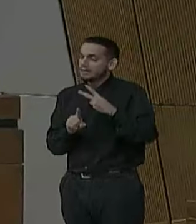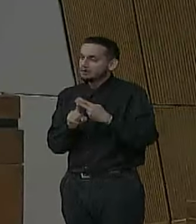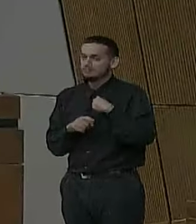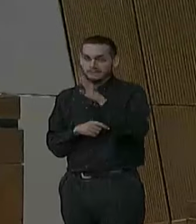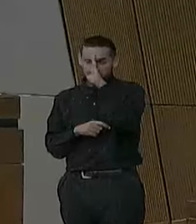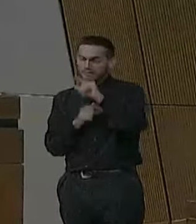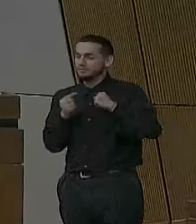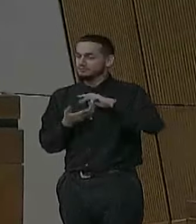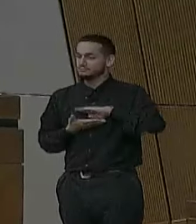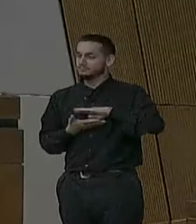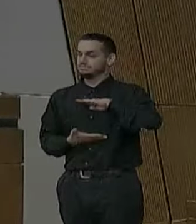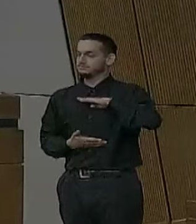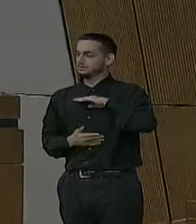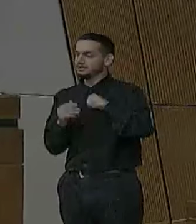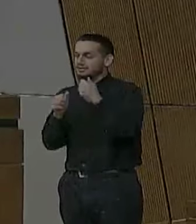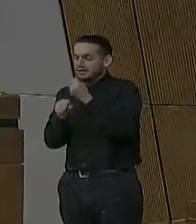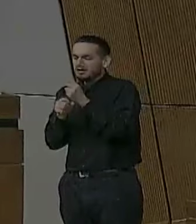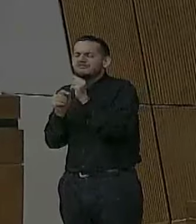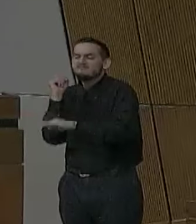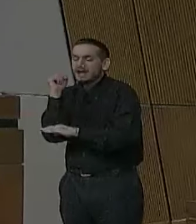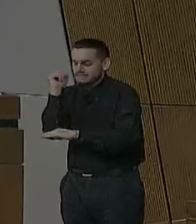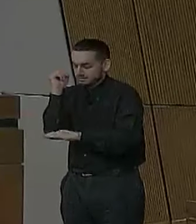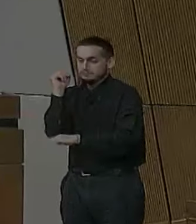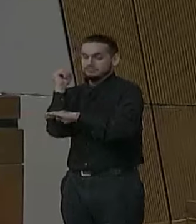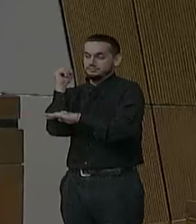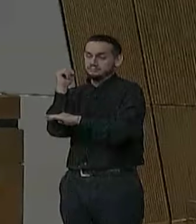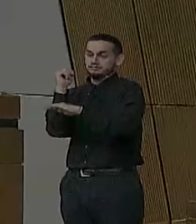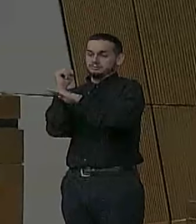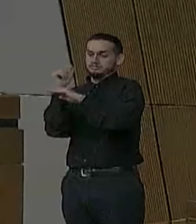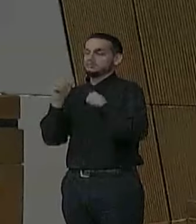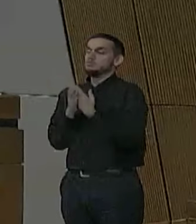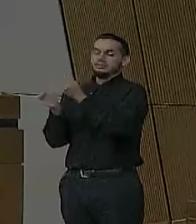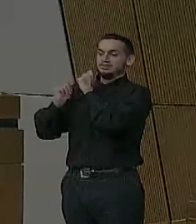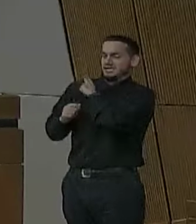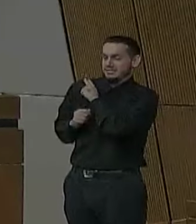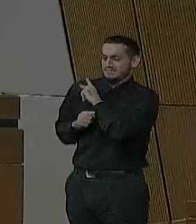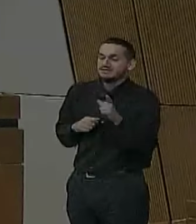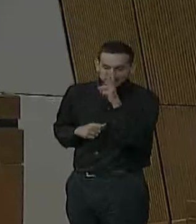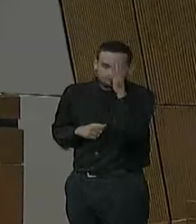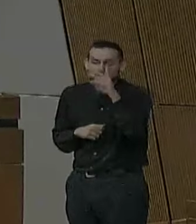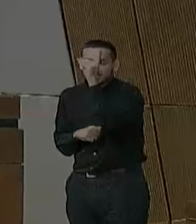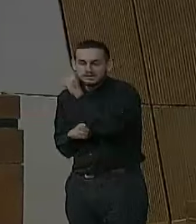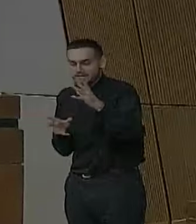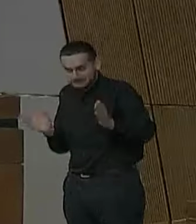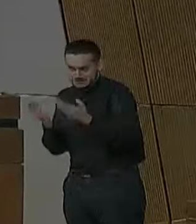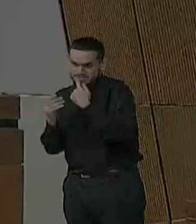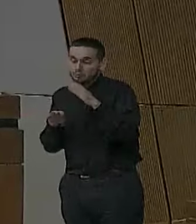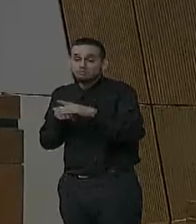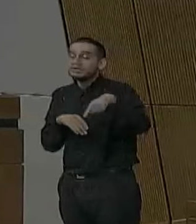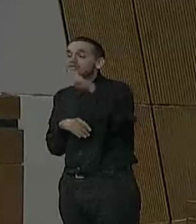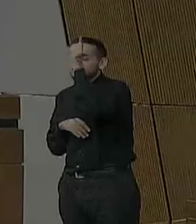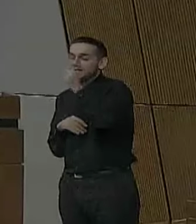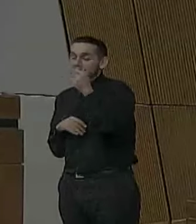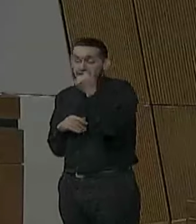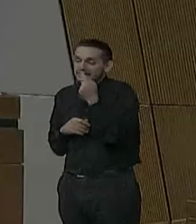son los beneficios de persona, de autoestima y de calidad como persona, porque ya se retiró